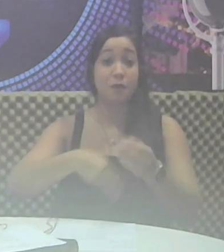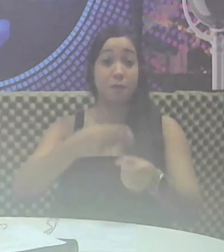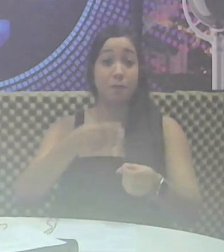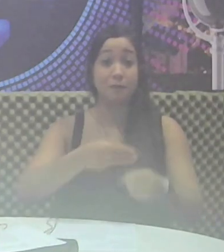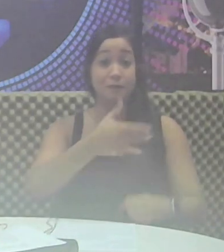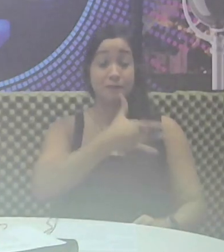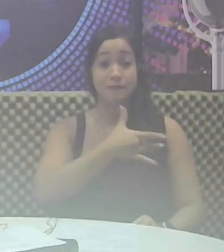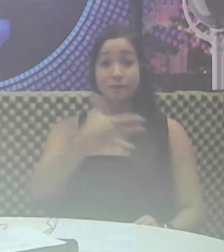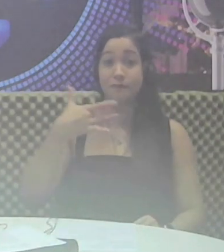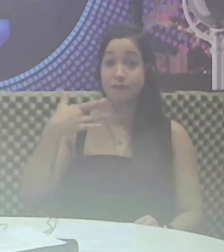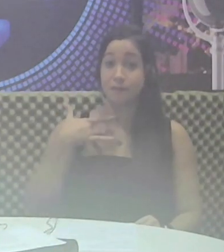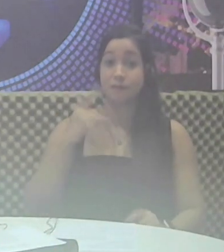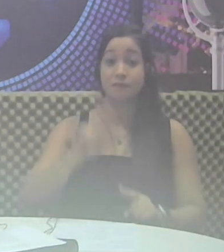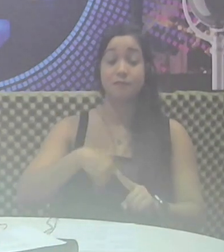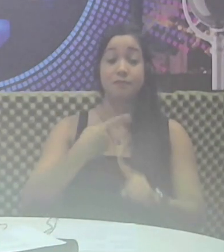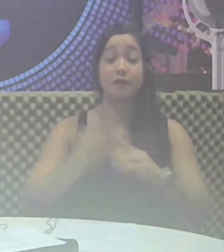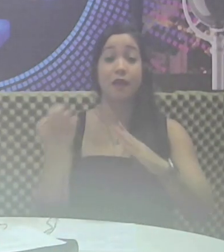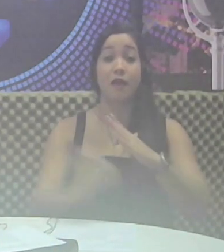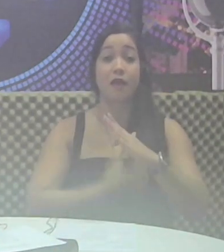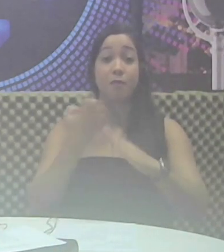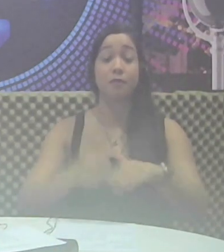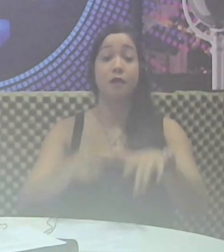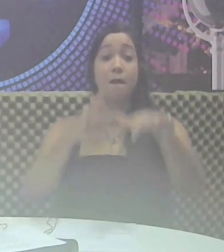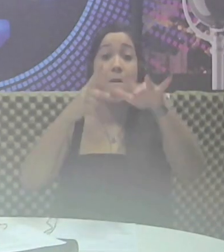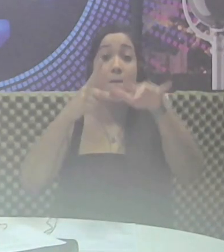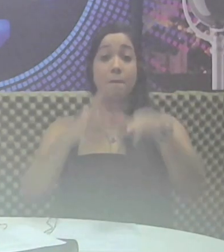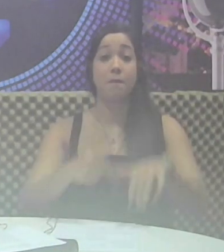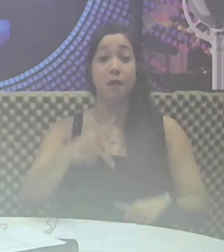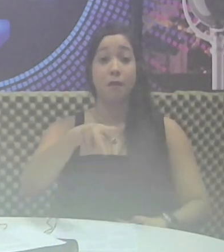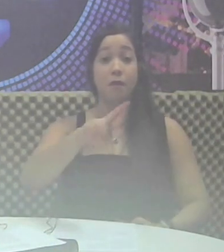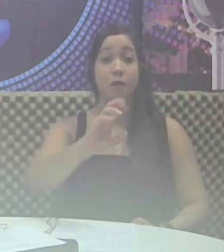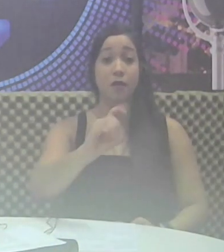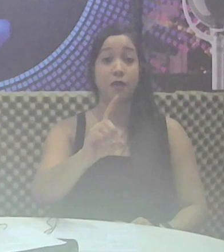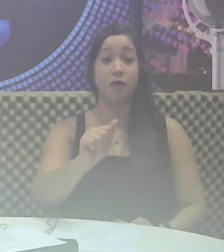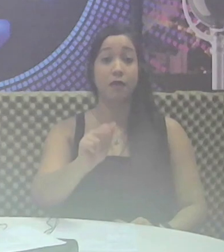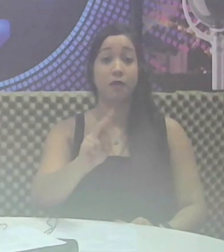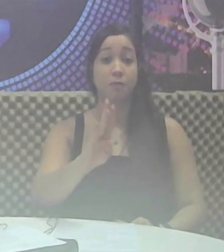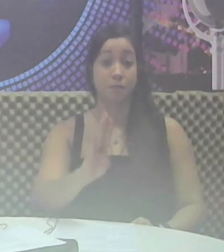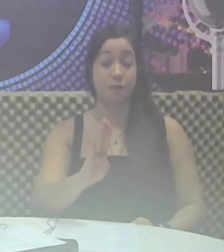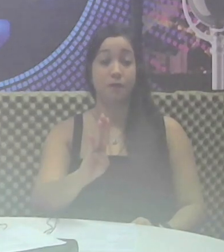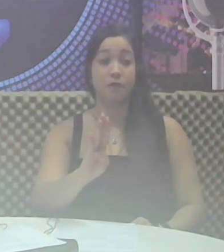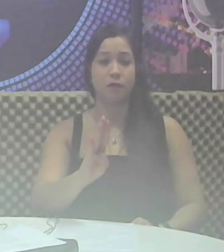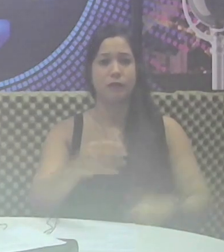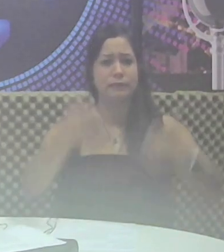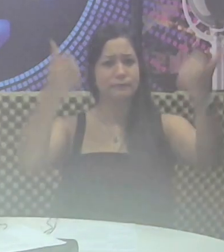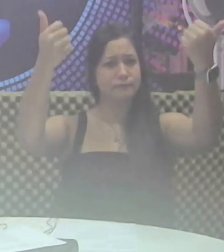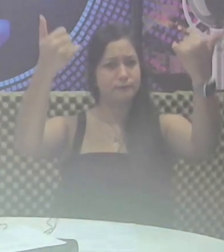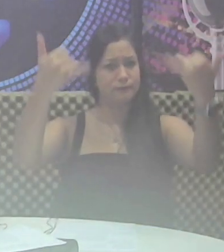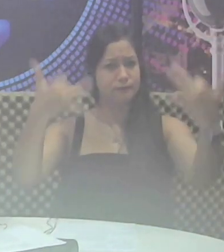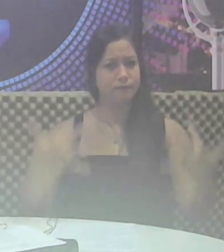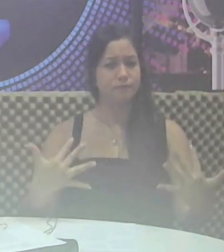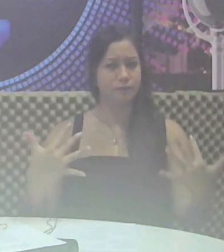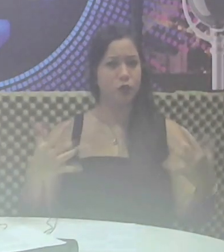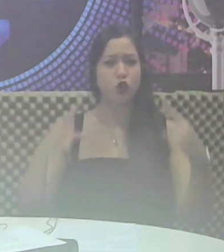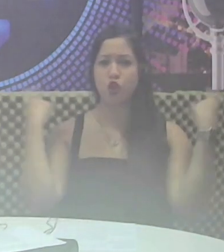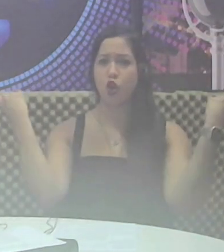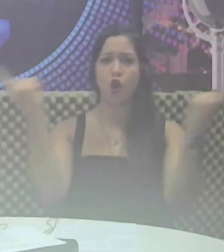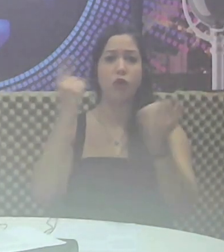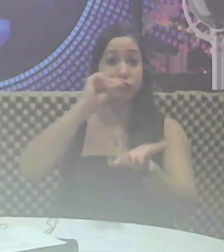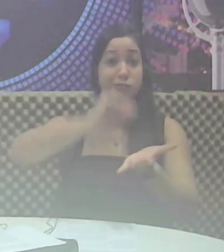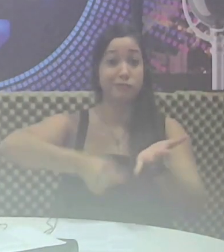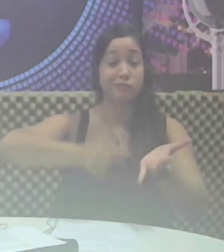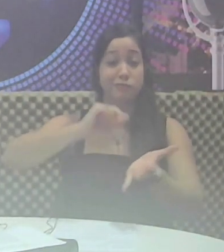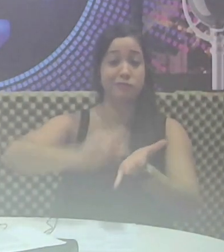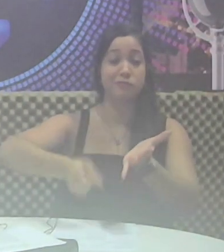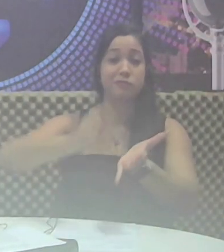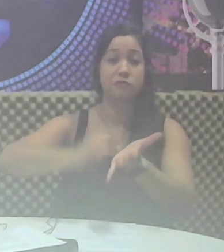Saúde e a Empresa Municipal de Processamento de Dados de Uberlândia, Prodaub, esclarecem ainda que todos os cadastros passam